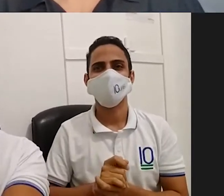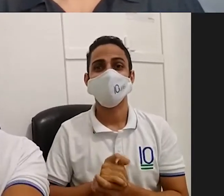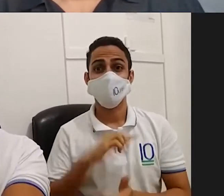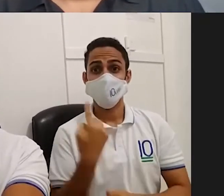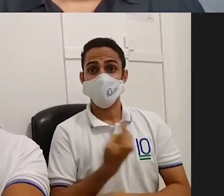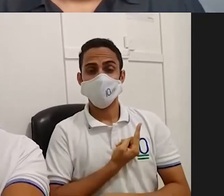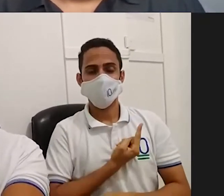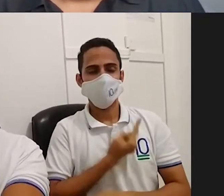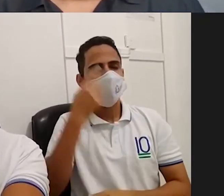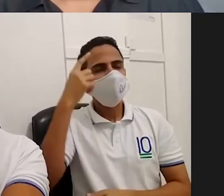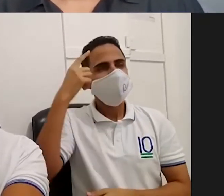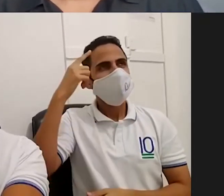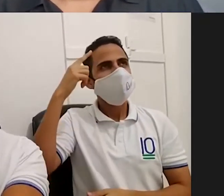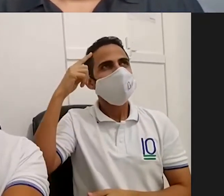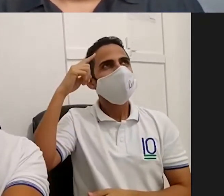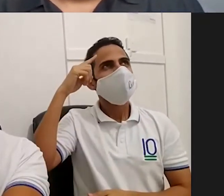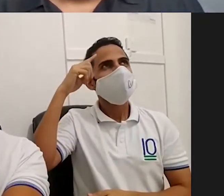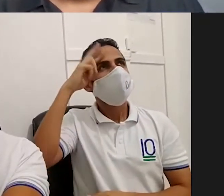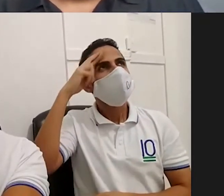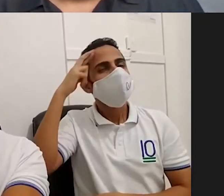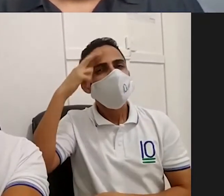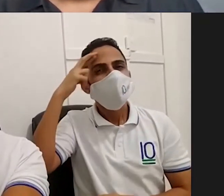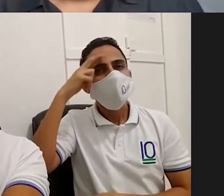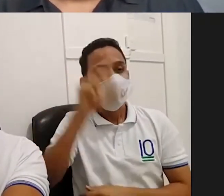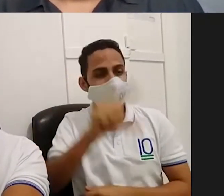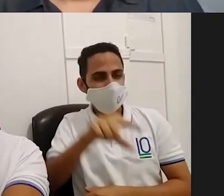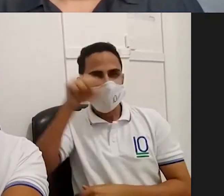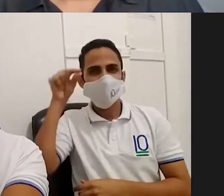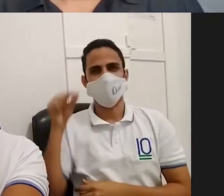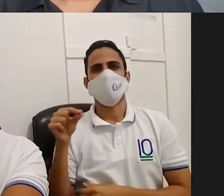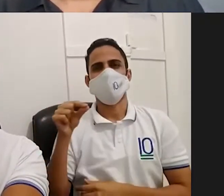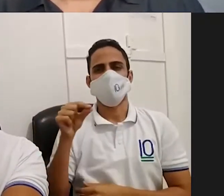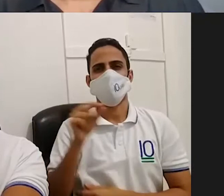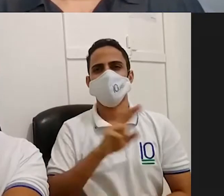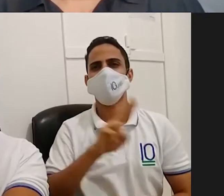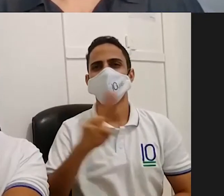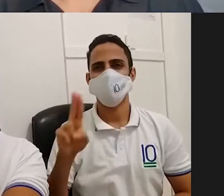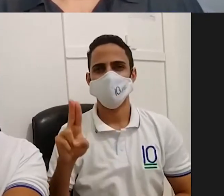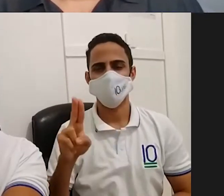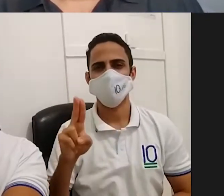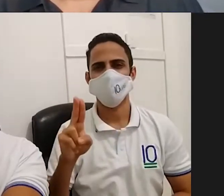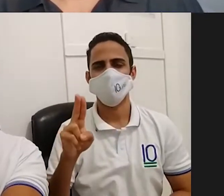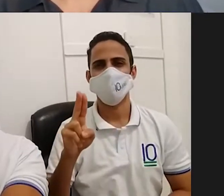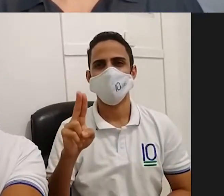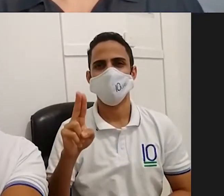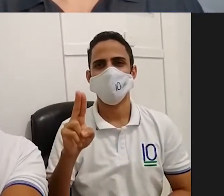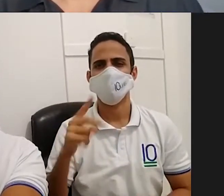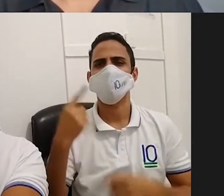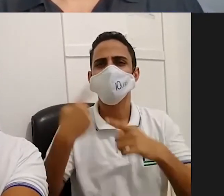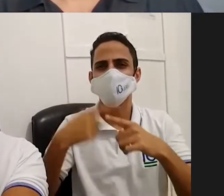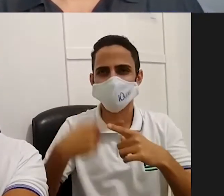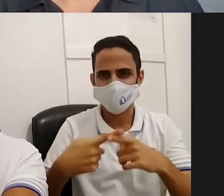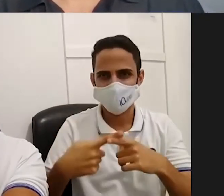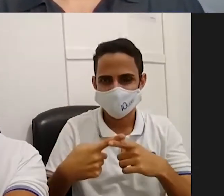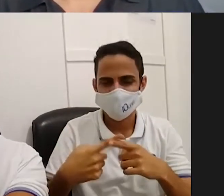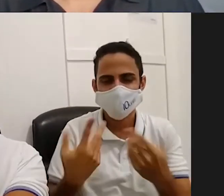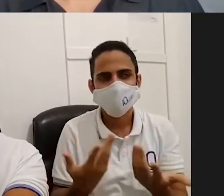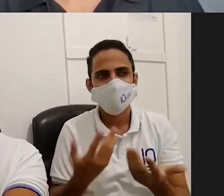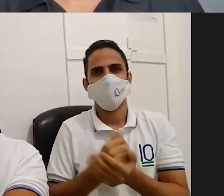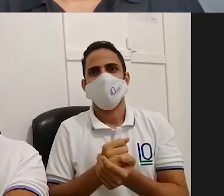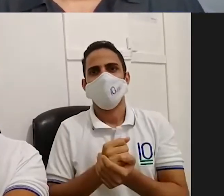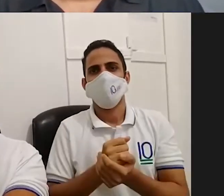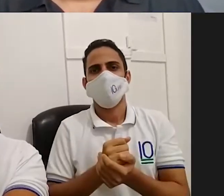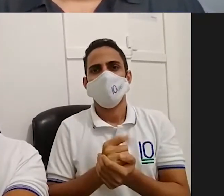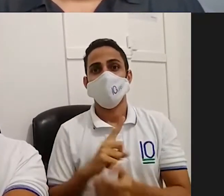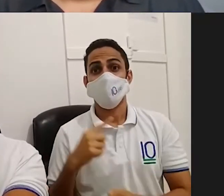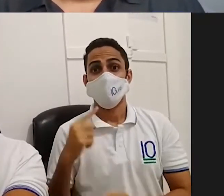é justamente para mostrar a ideia de que todos estão iguais nesta causa, né? Na busca de representar a